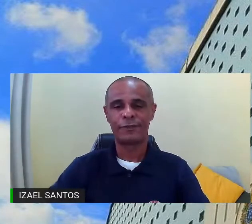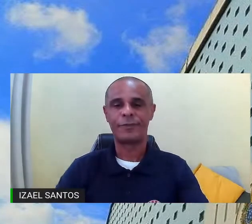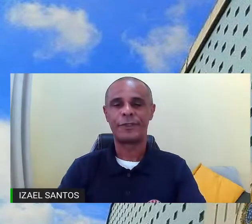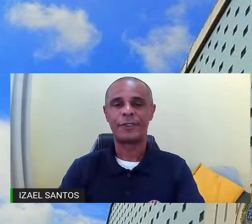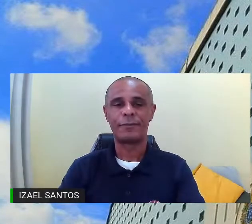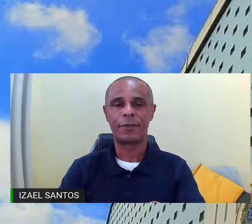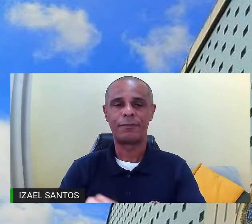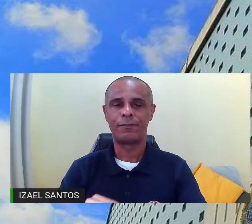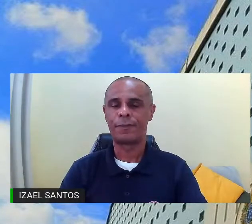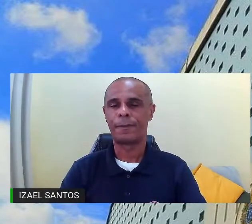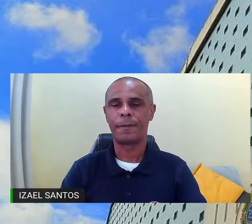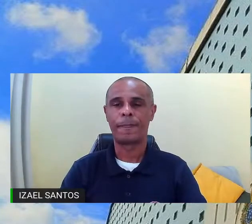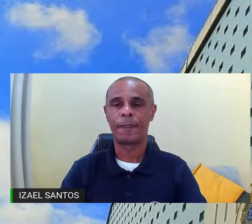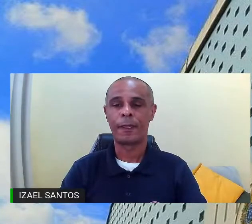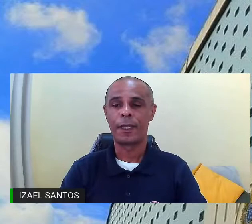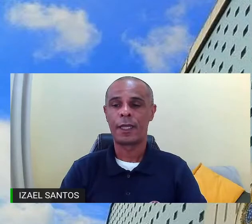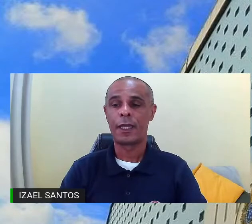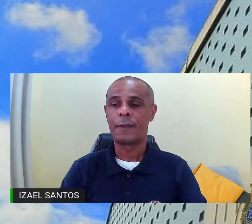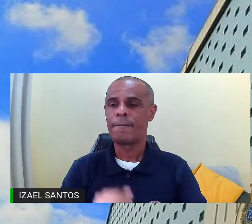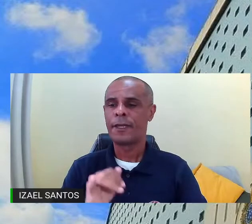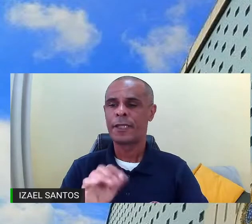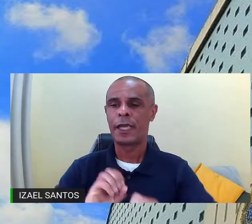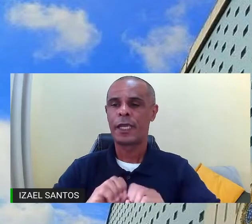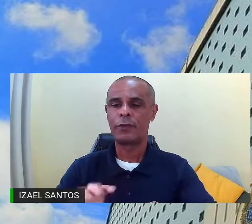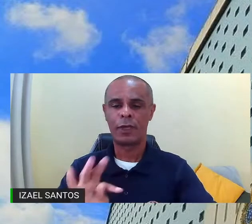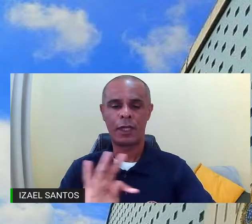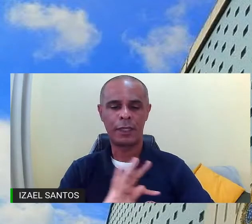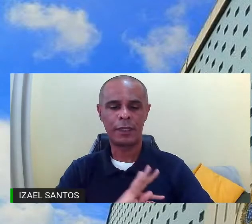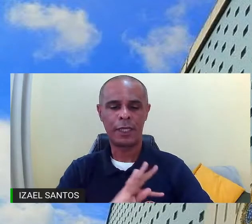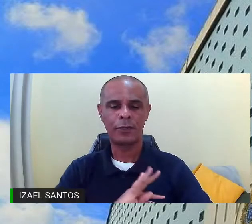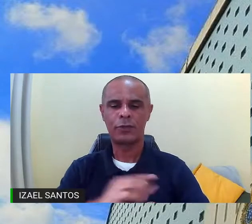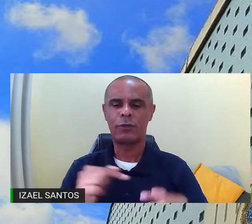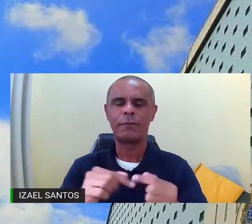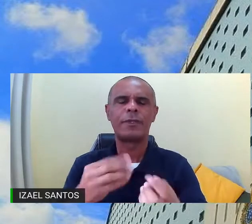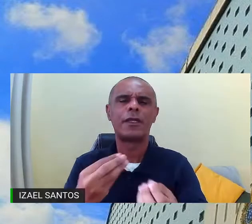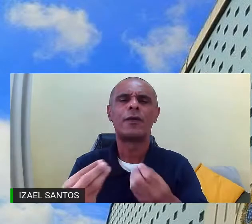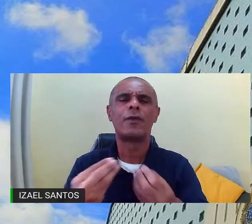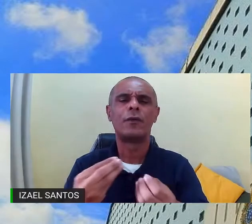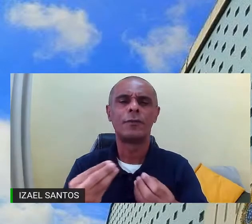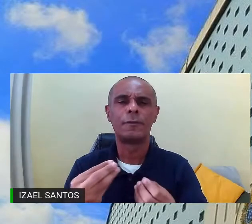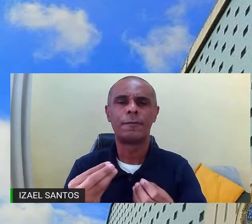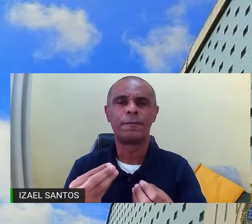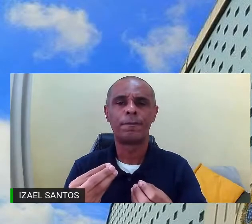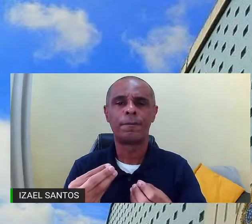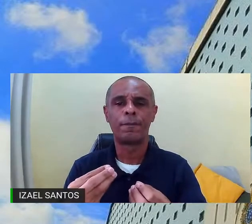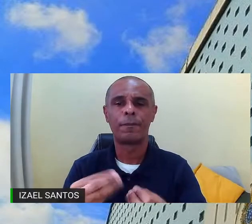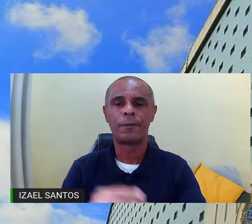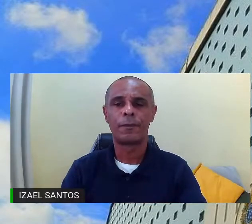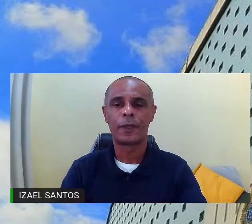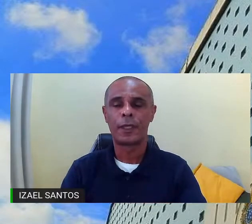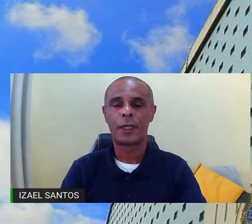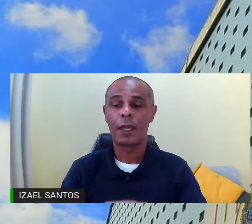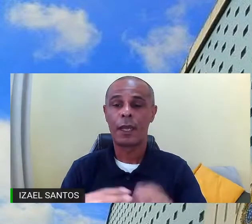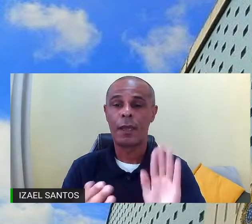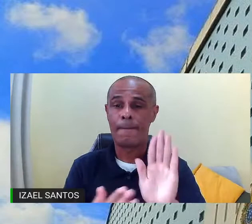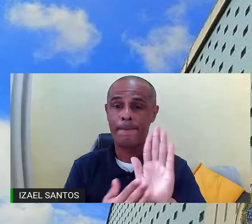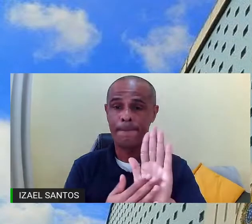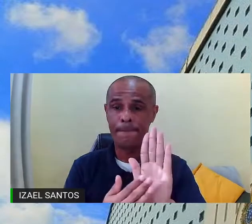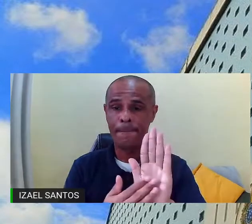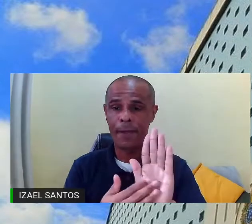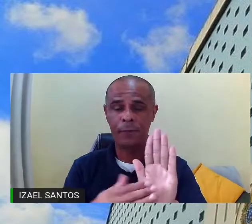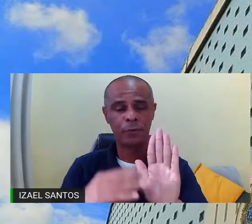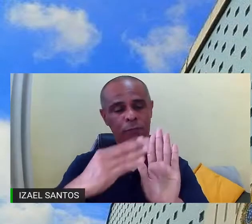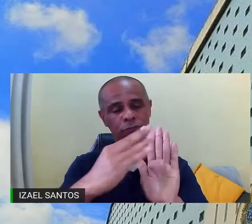Pensemos o que significa educar técnicos, considerando a reprimarização da pauta de exportações, isto